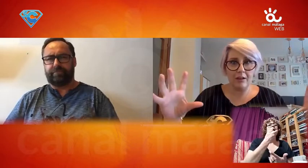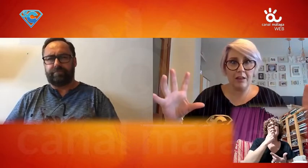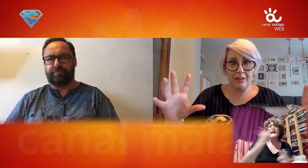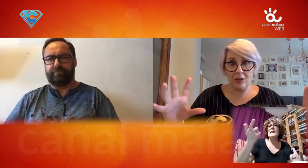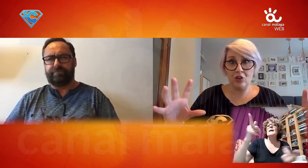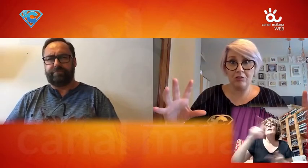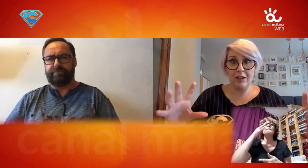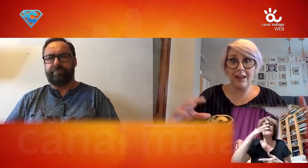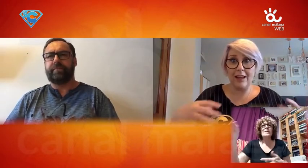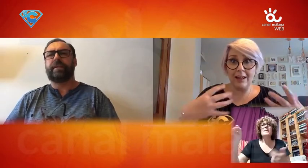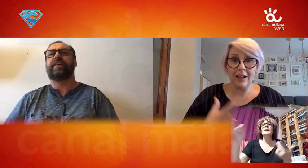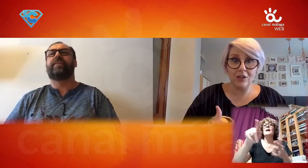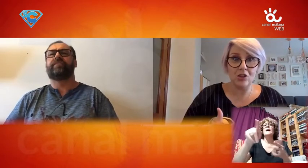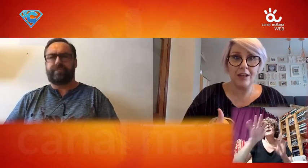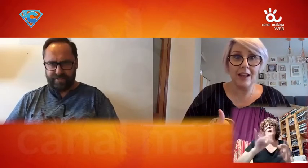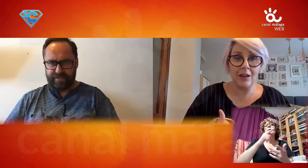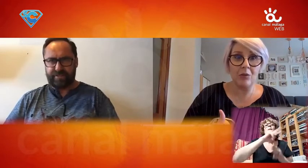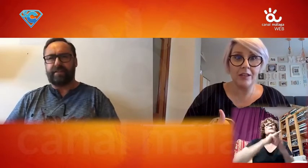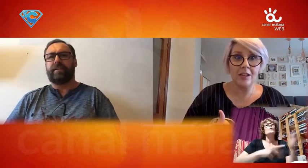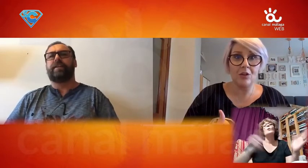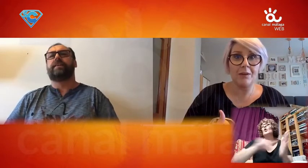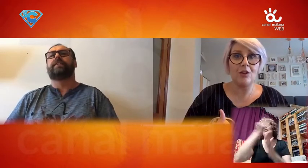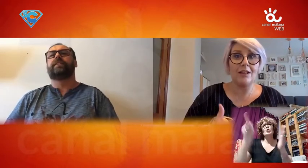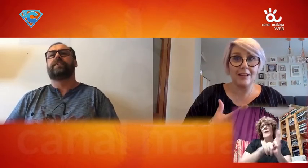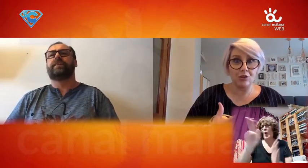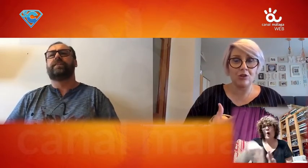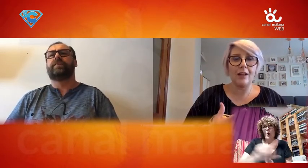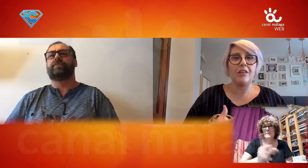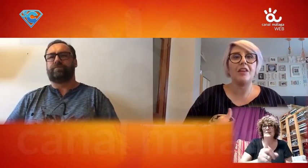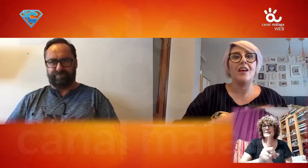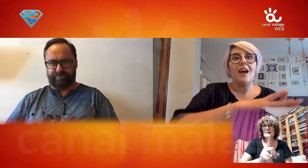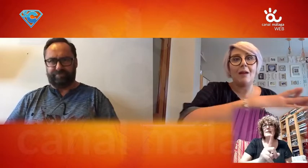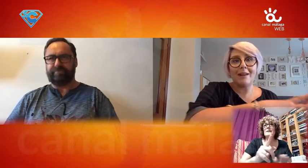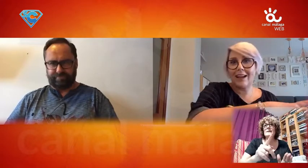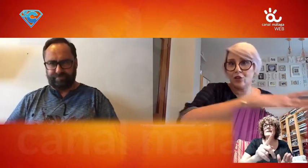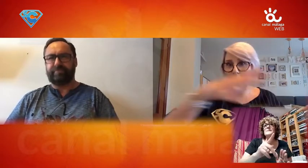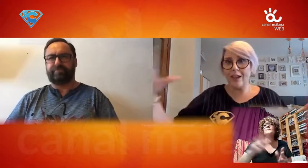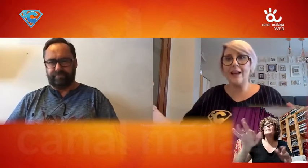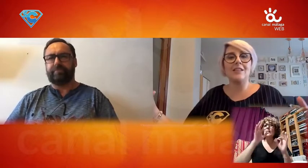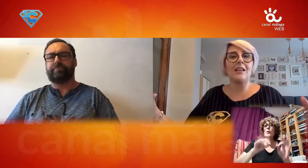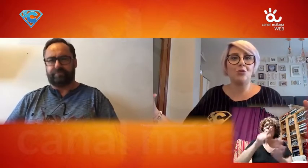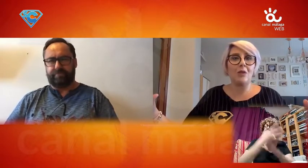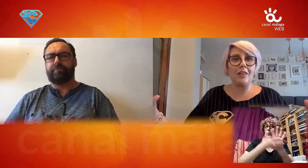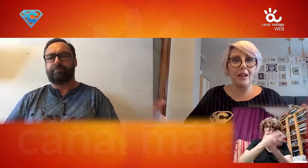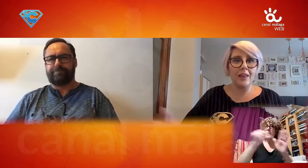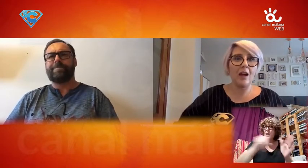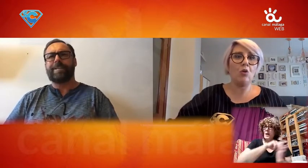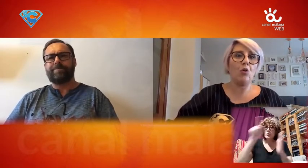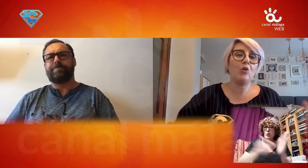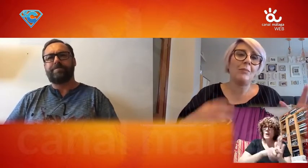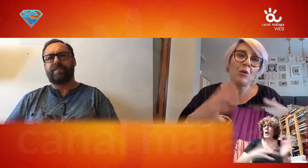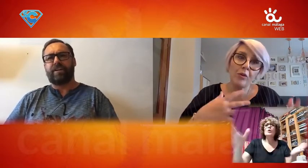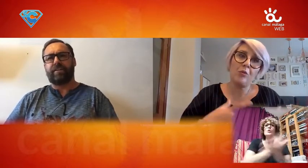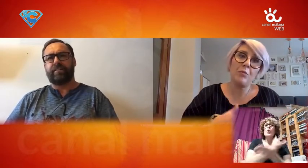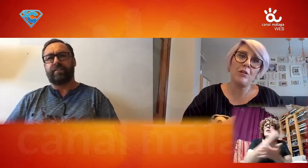total. Entiendo que en el caso de la lengua de signos española es total, es decir, abarca todas las asignaturas del día